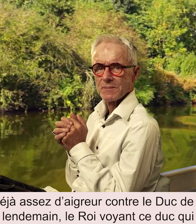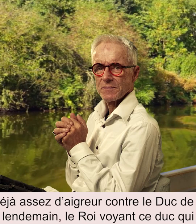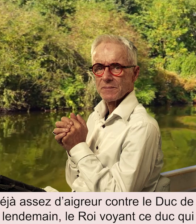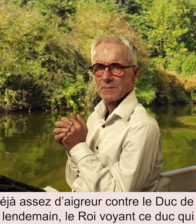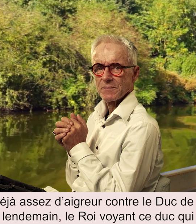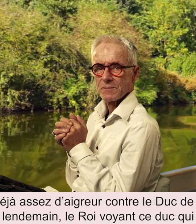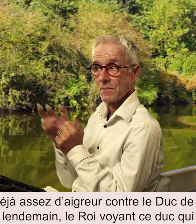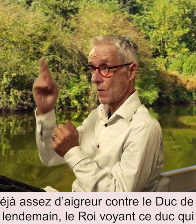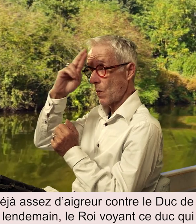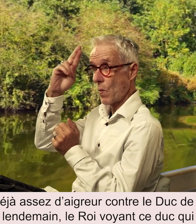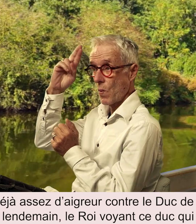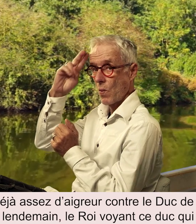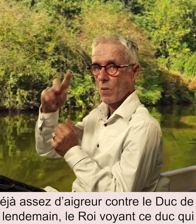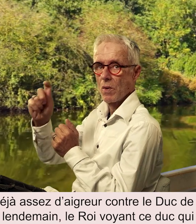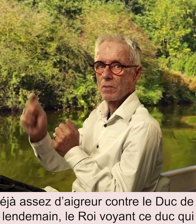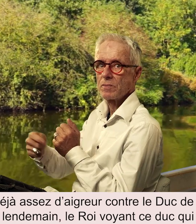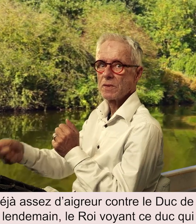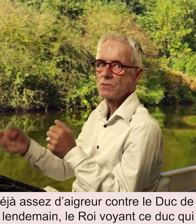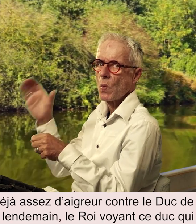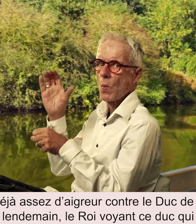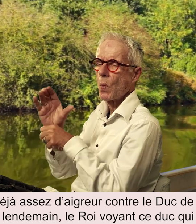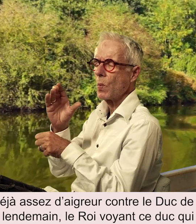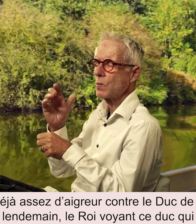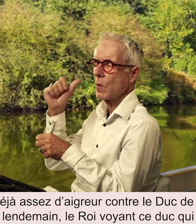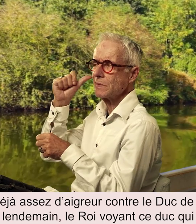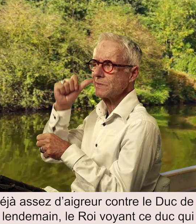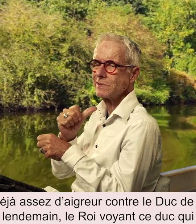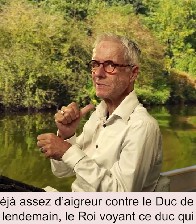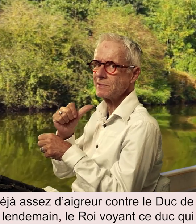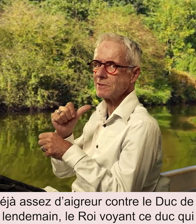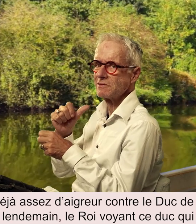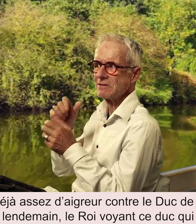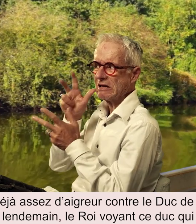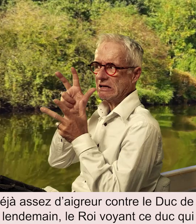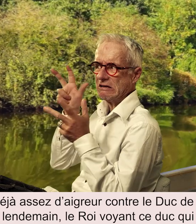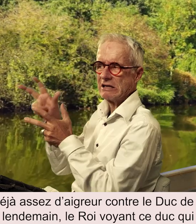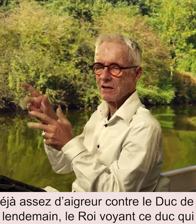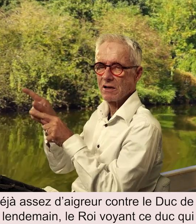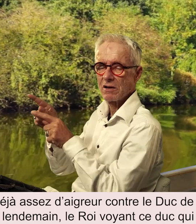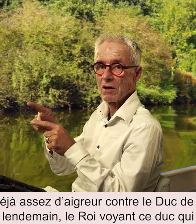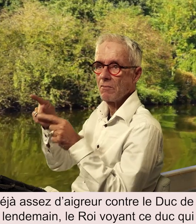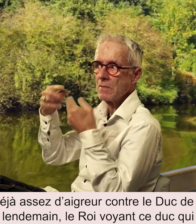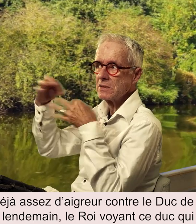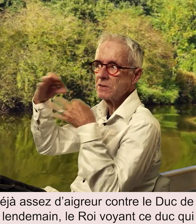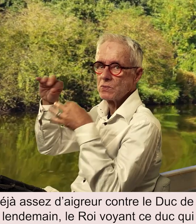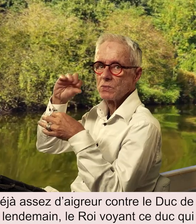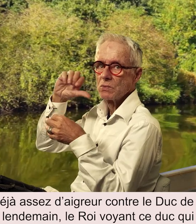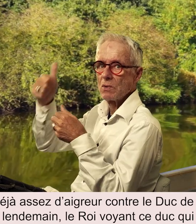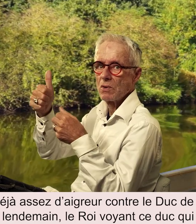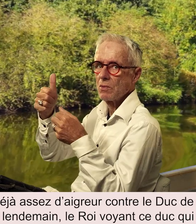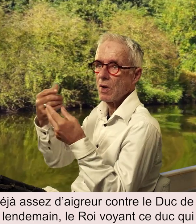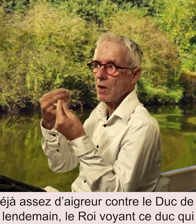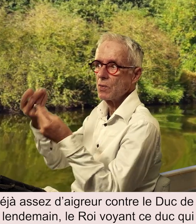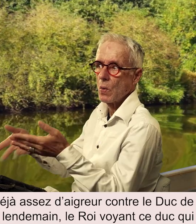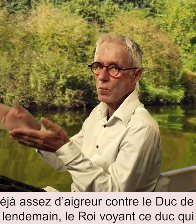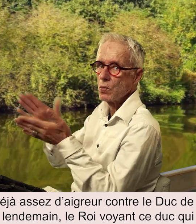Le roi avait déjà assez d'aigreur contre le duc de Guise, et ce discours l'augmenta si fort que le lendemain, le